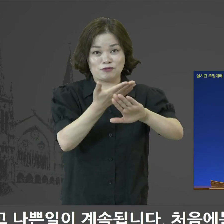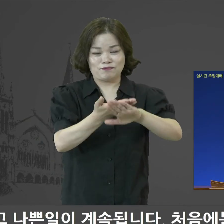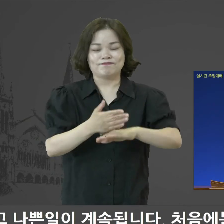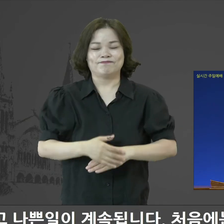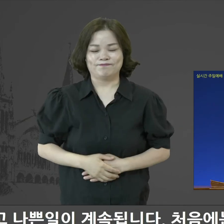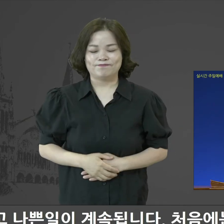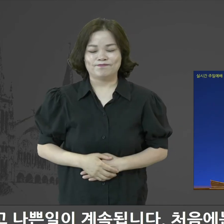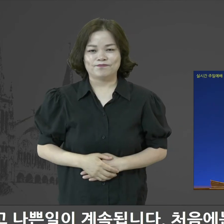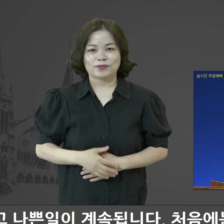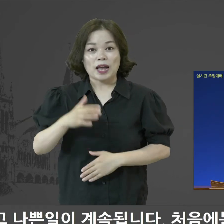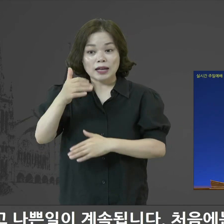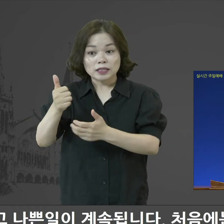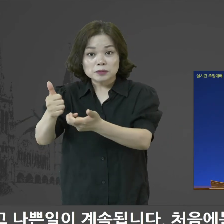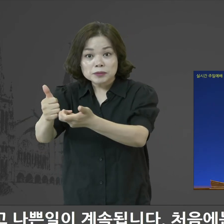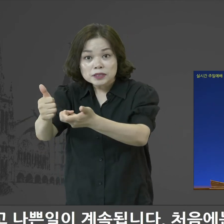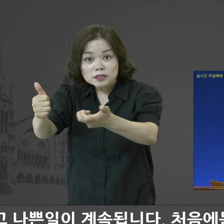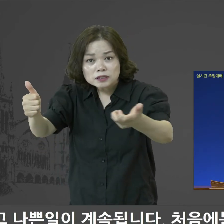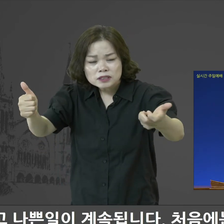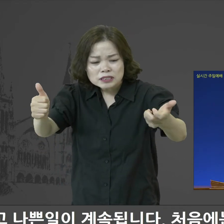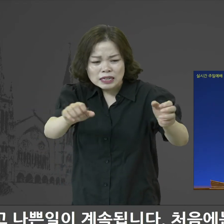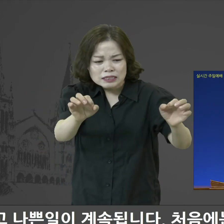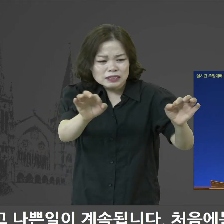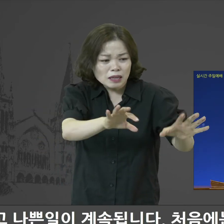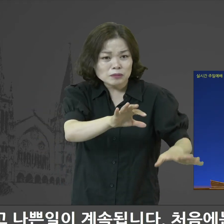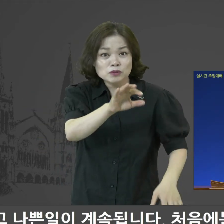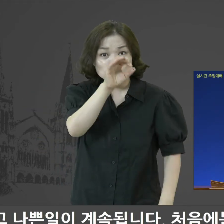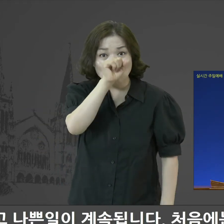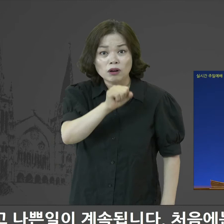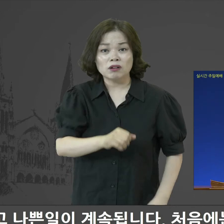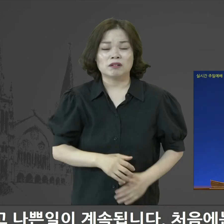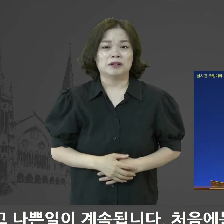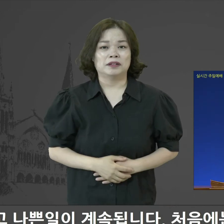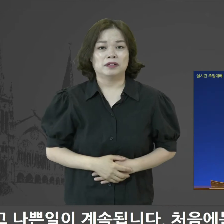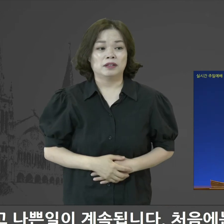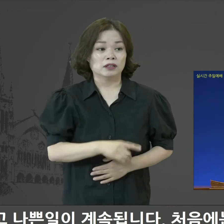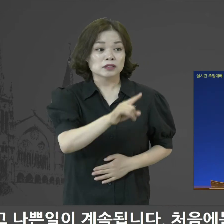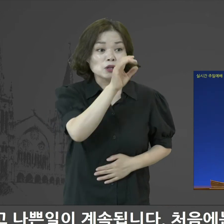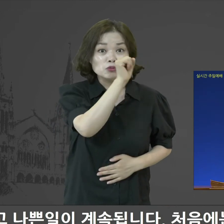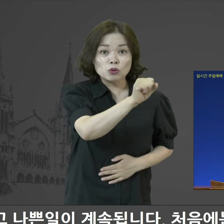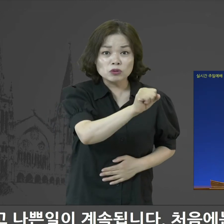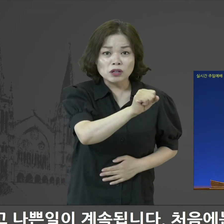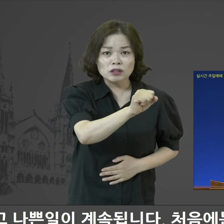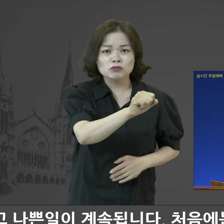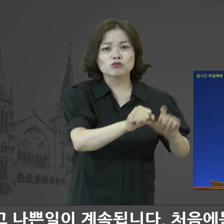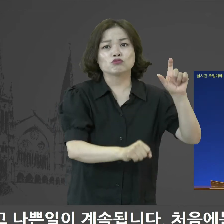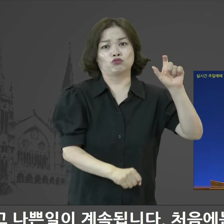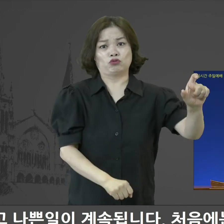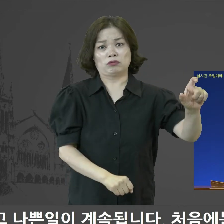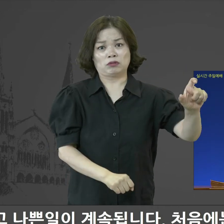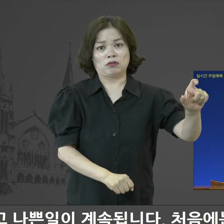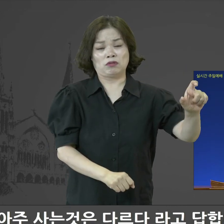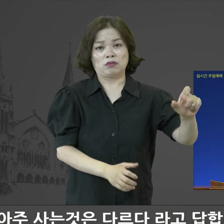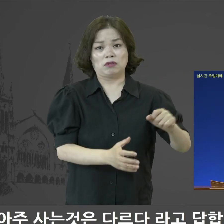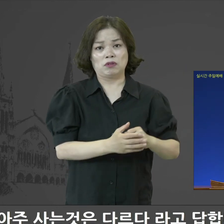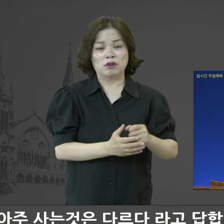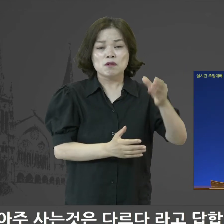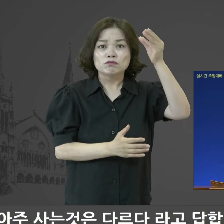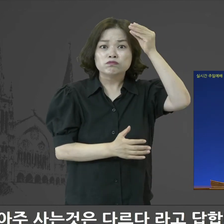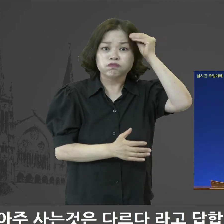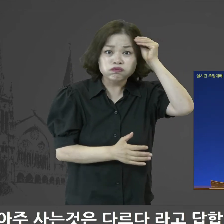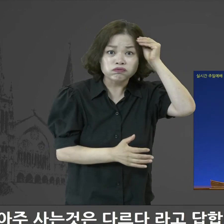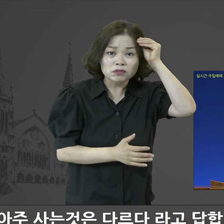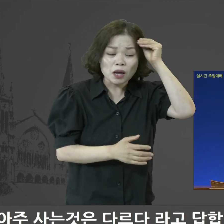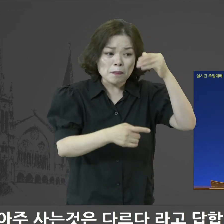하나님을 떠나 있는 것. 잠시 좋을 수 있습니다. 근데 그 좋은 게 굳어져요. 거기에 무지가